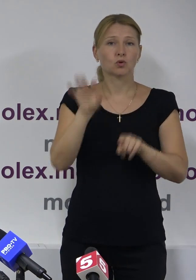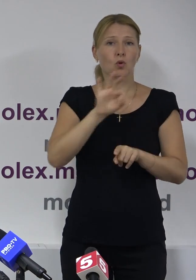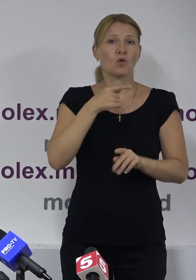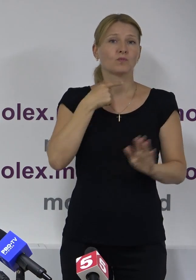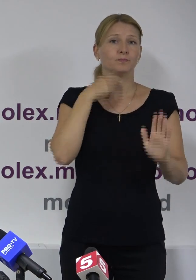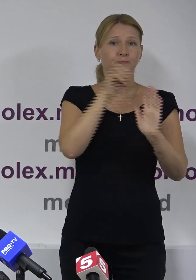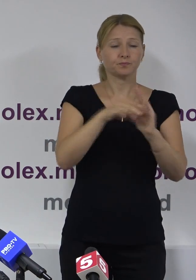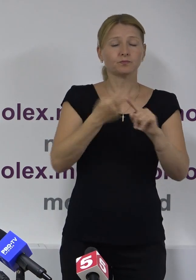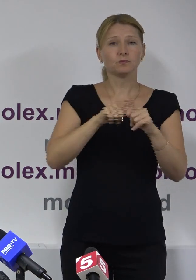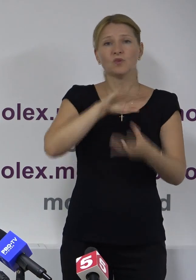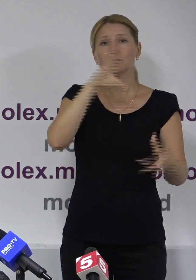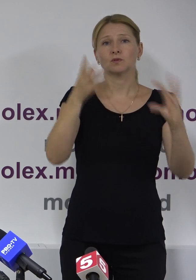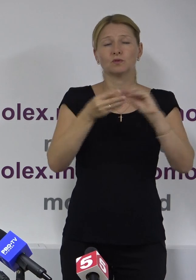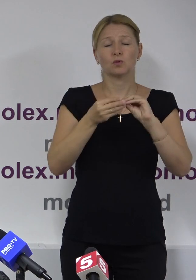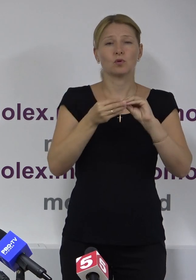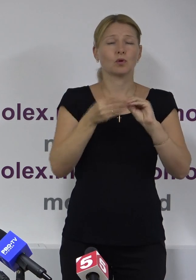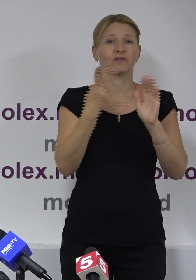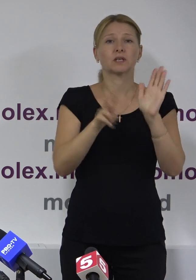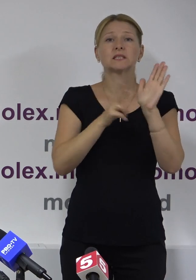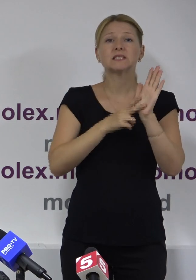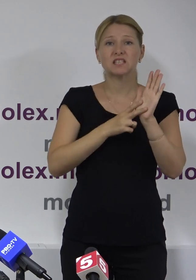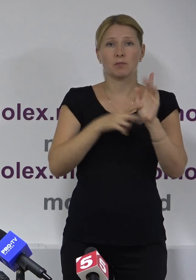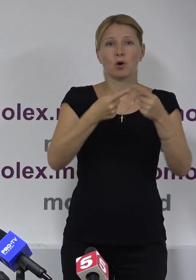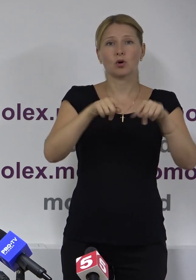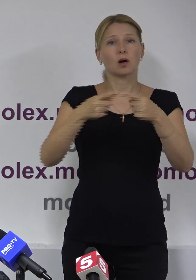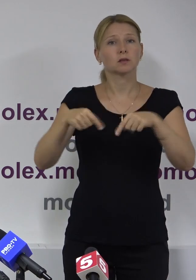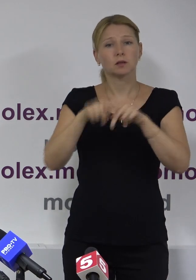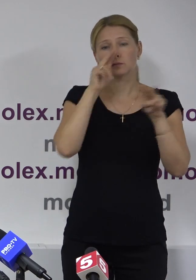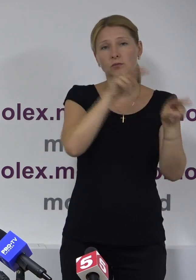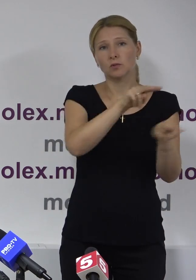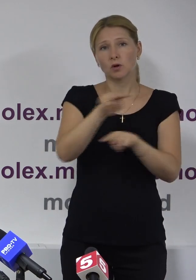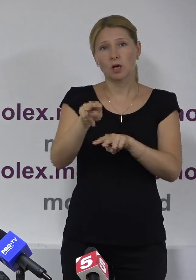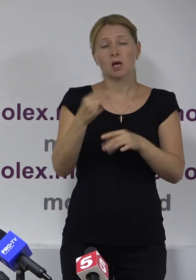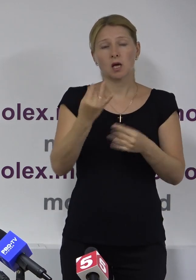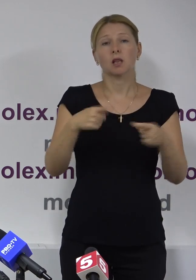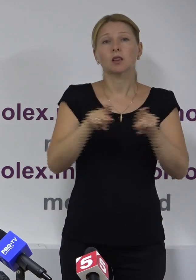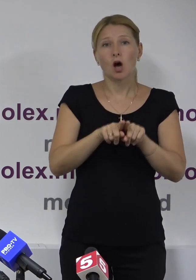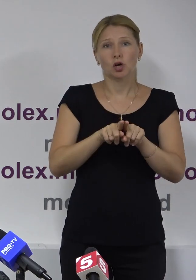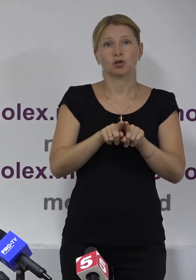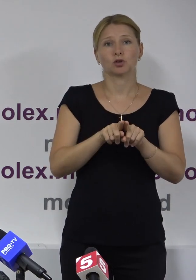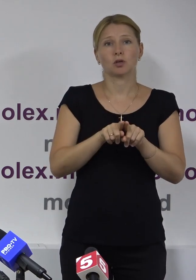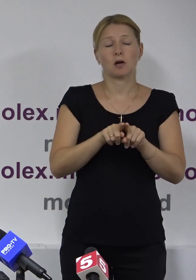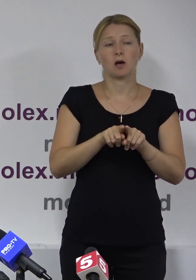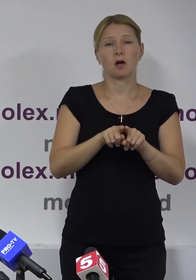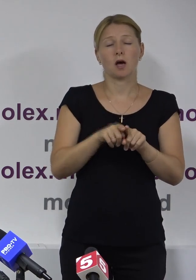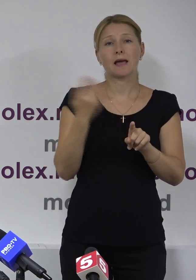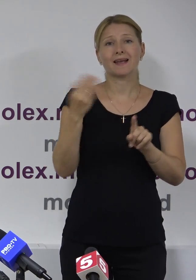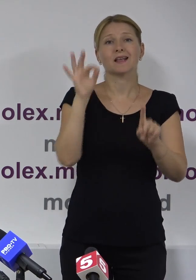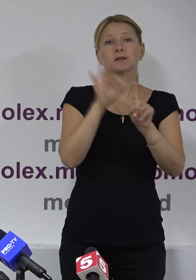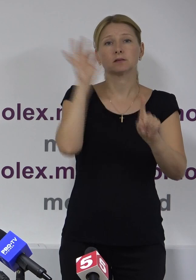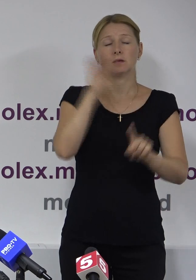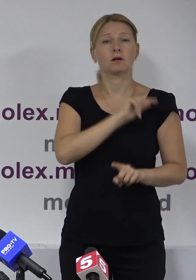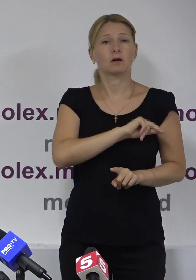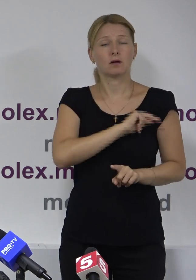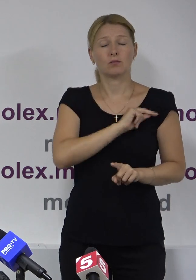observare și, fără a fi diferit de celelalte misiuni, scopul misiunii actuale este la fel de